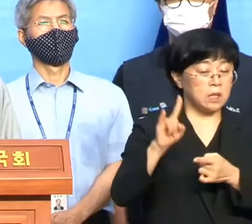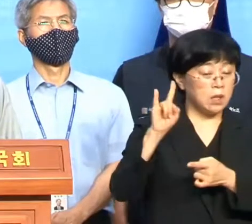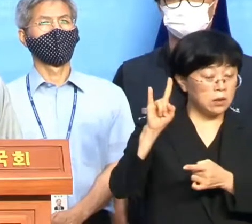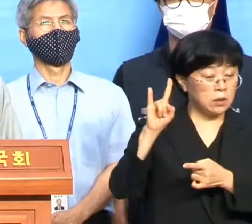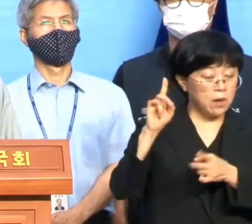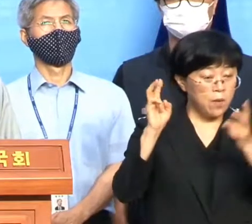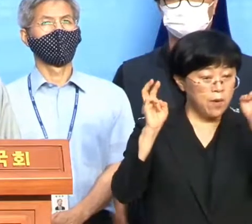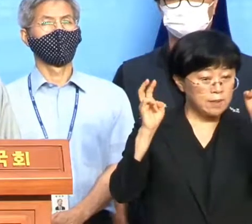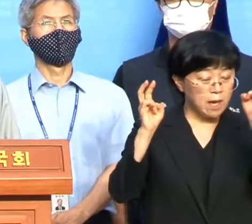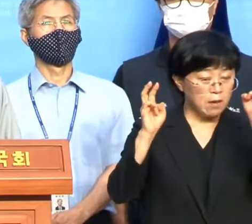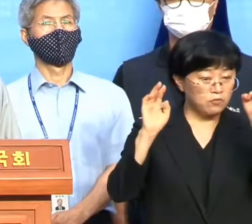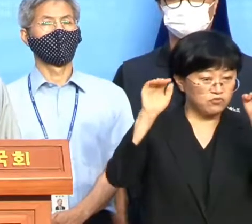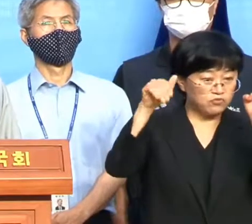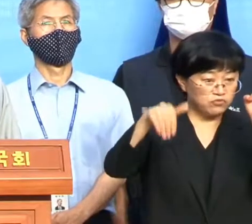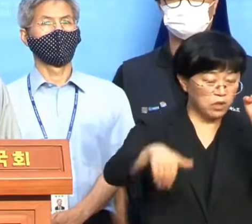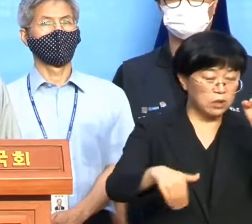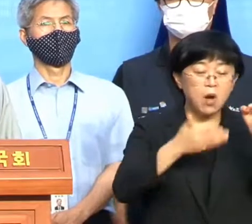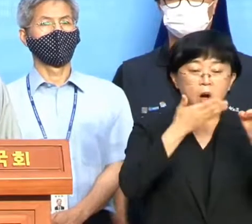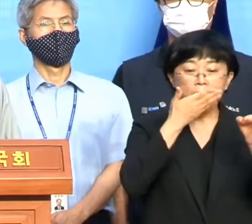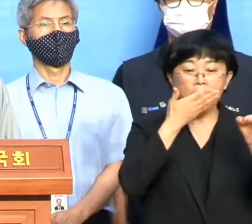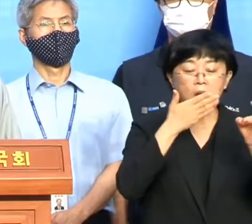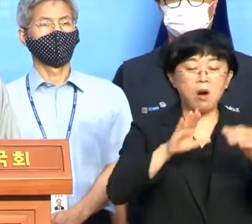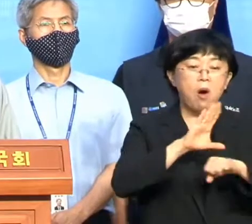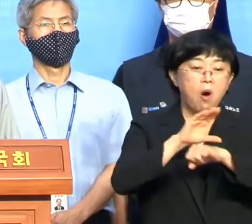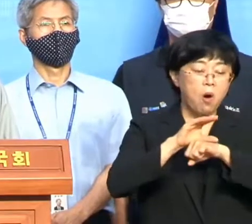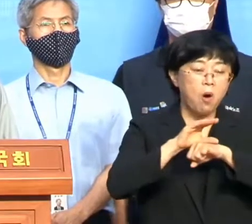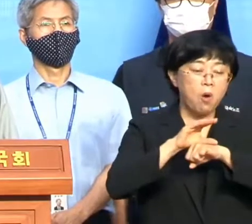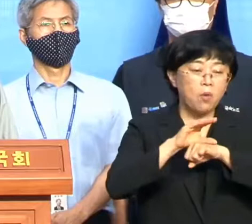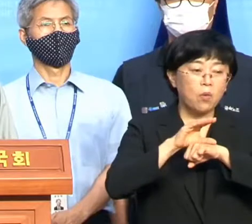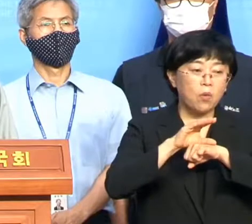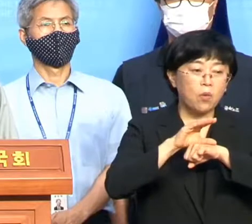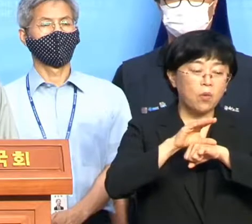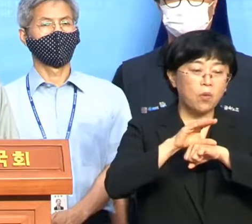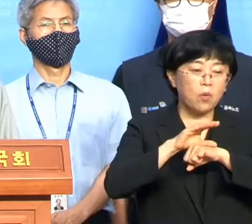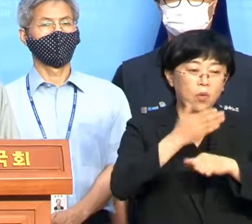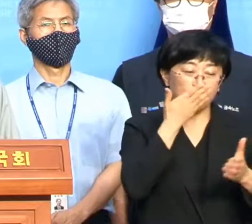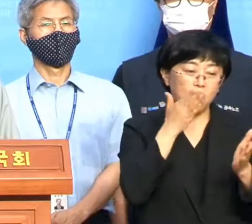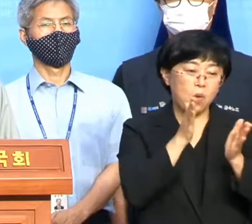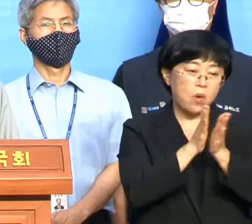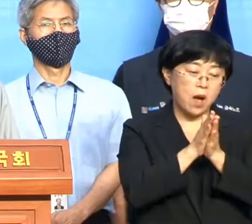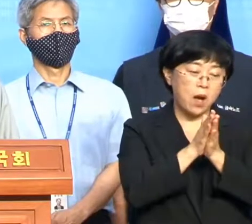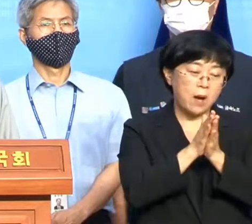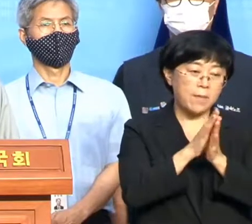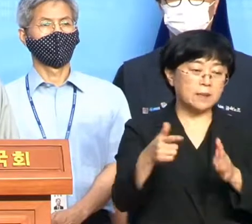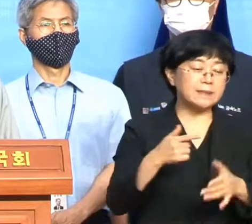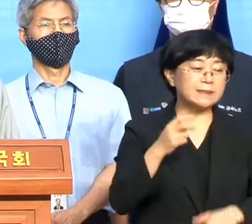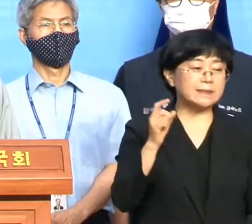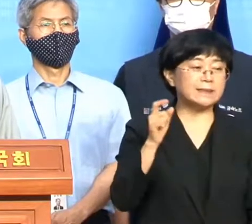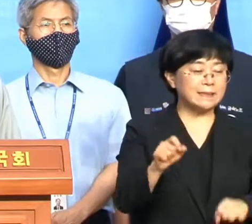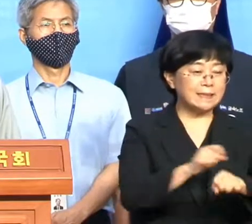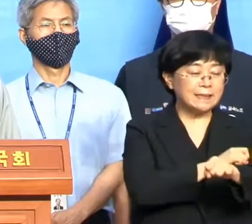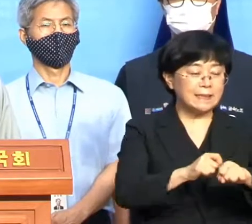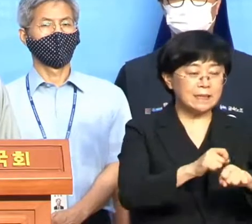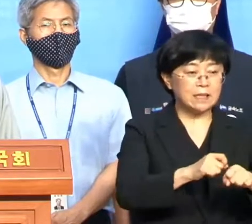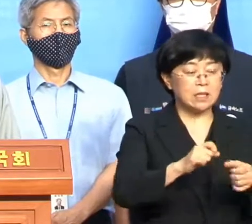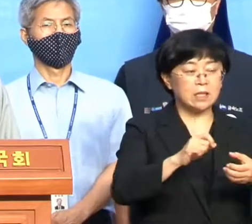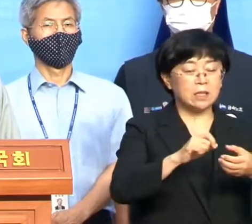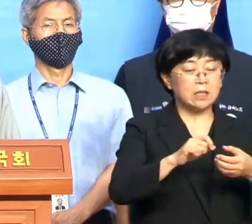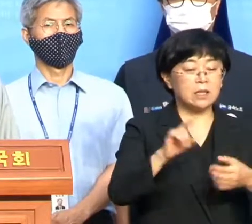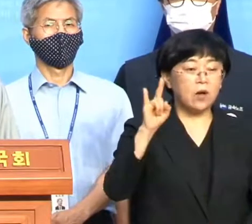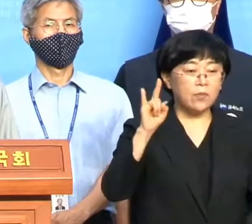미 언론이 통하면 은 지금 가장 살아남을 수 있는 기업이 조선 산업 쪽에 특기 제조 보세요 현대